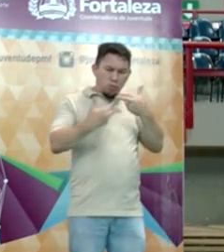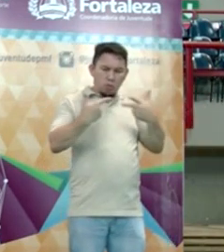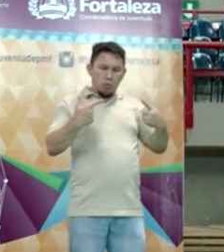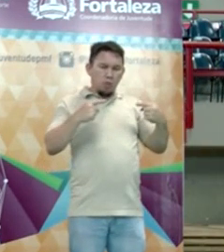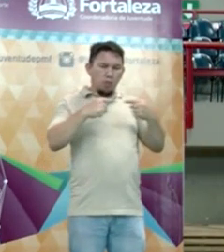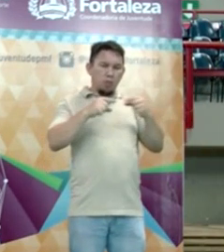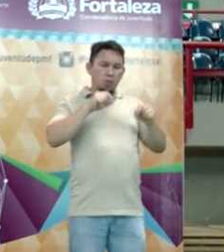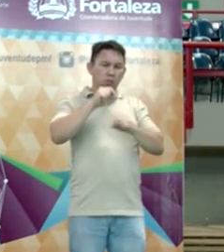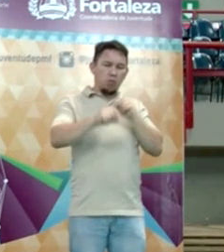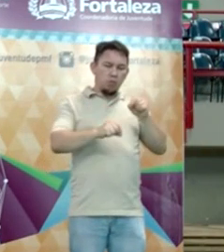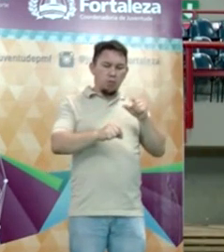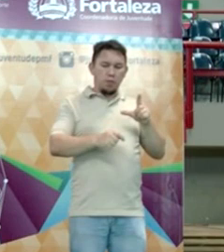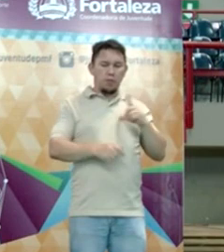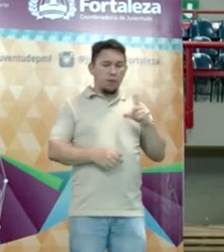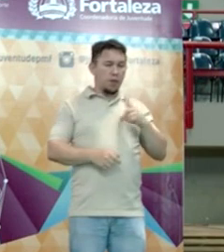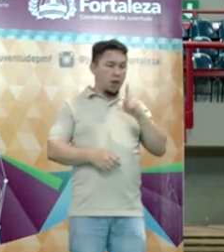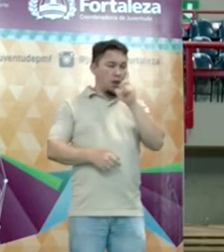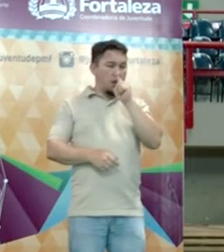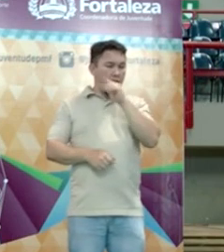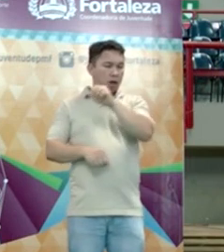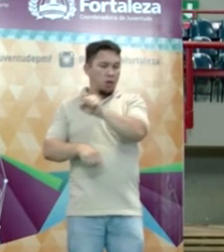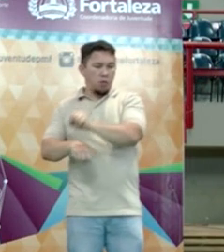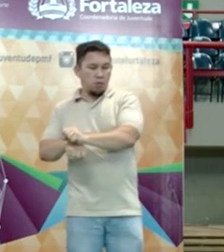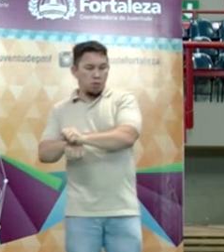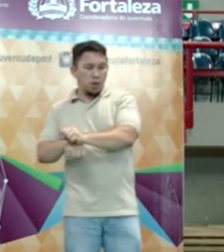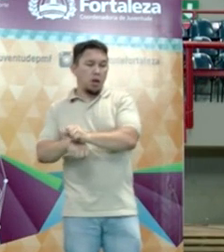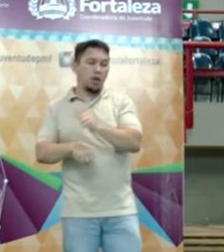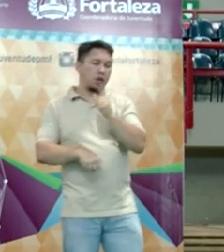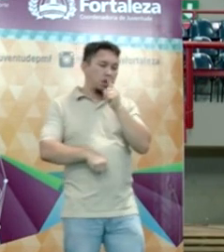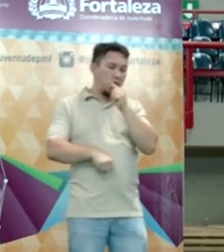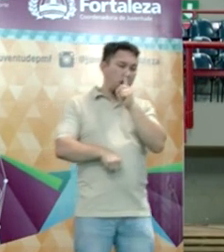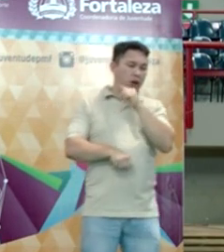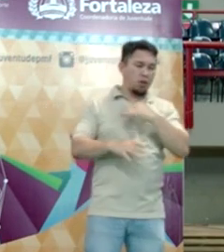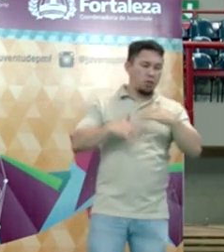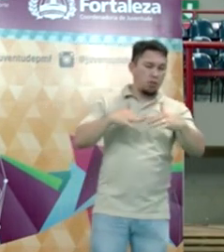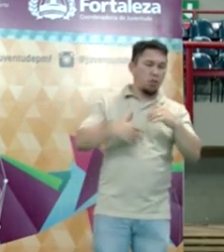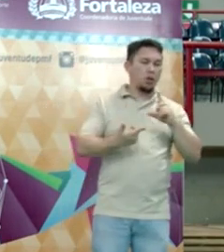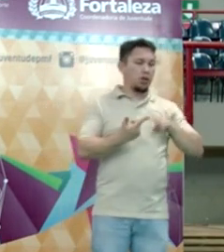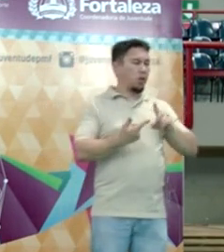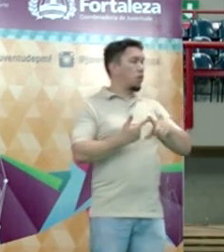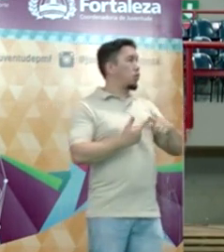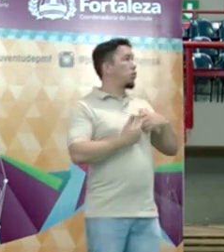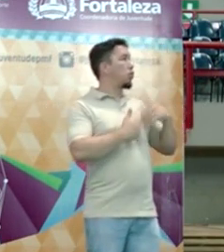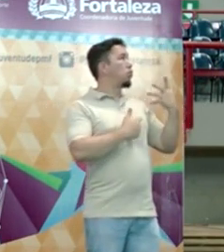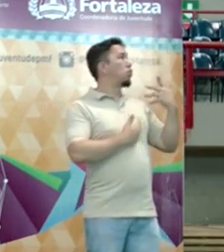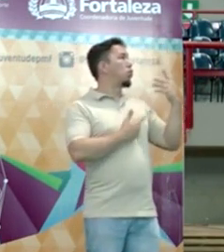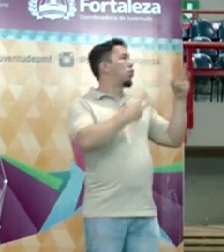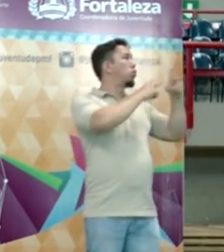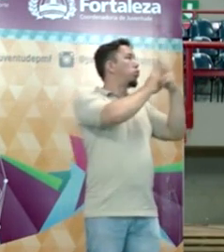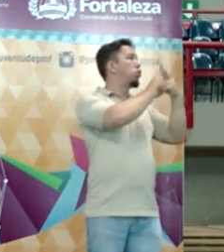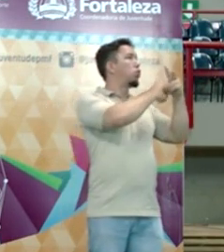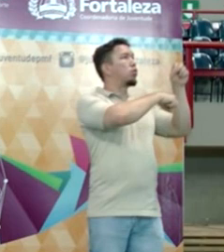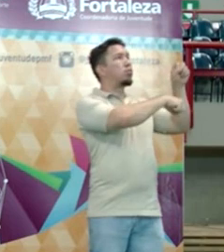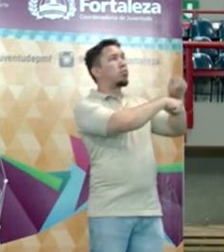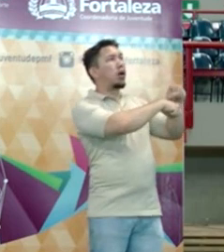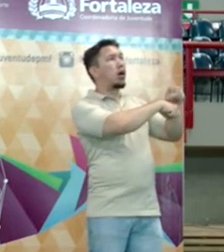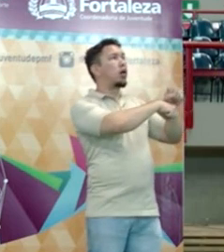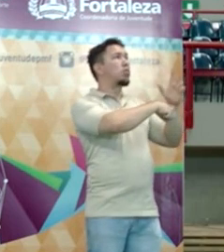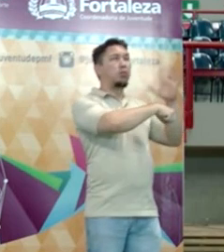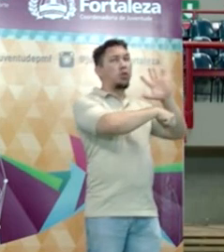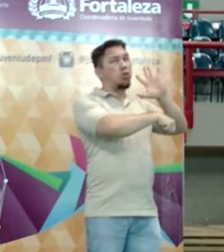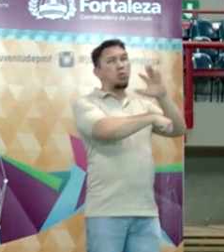justamente que tem água parada e água em movimento. Assim como tem vento parado, não existe vento parado,